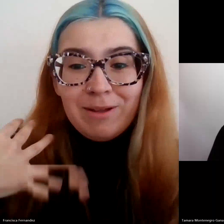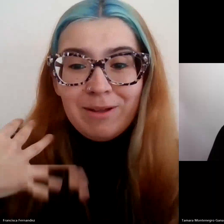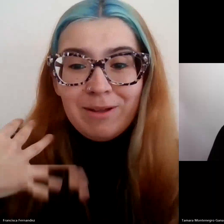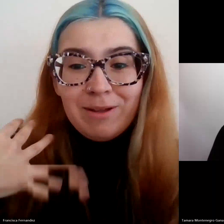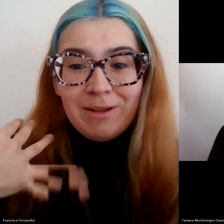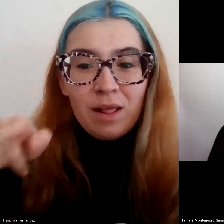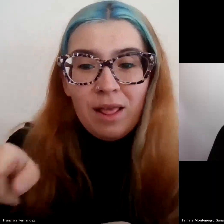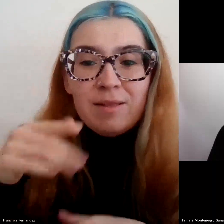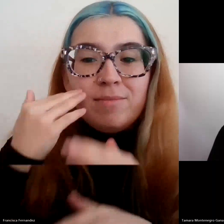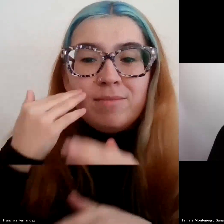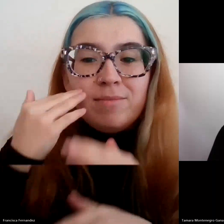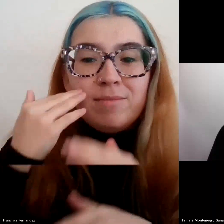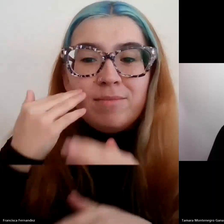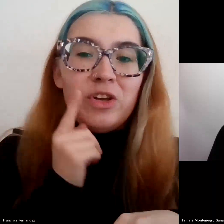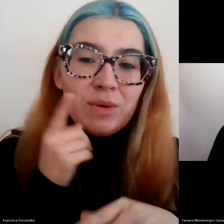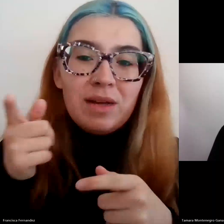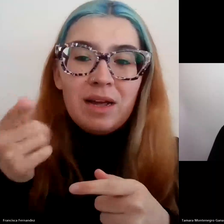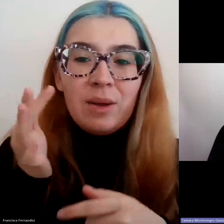más.